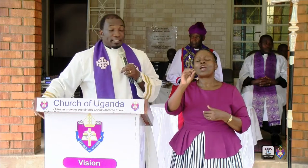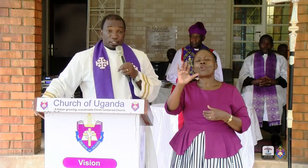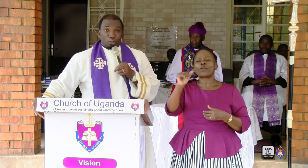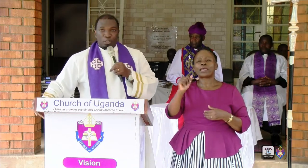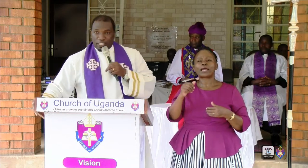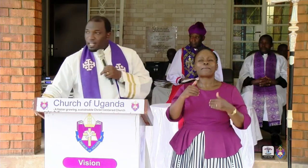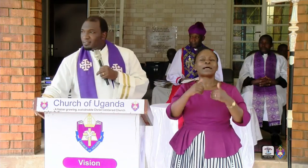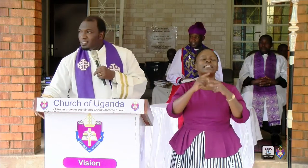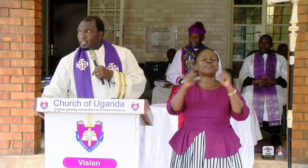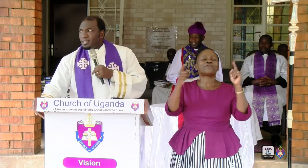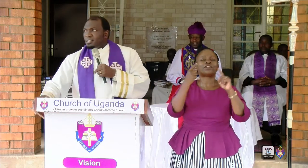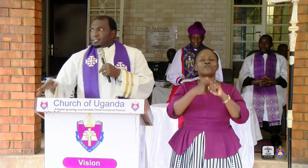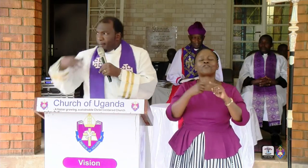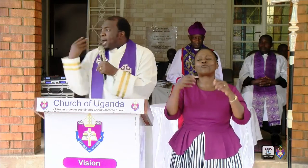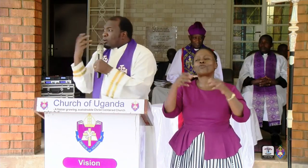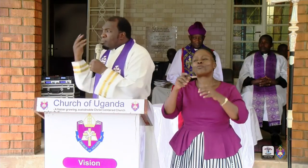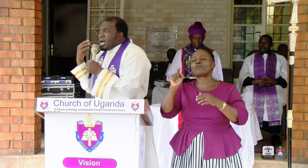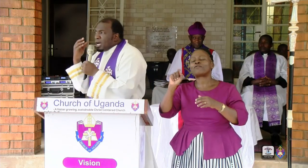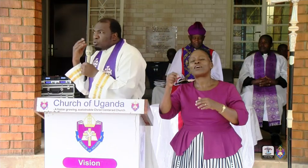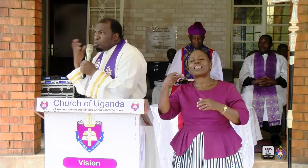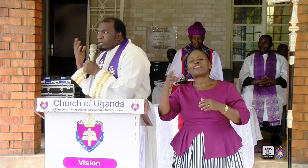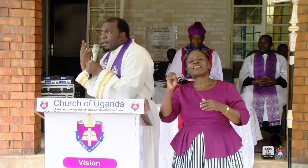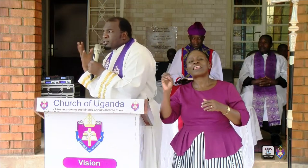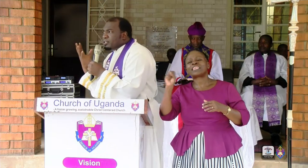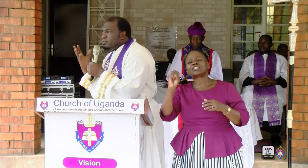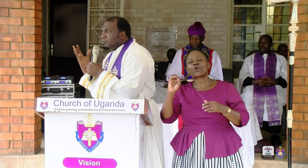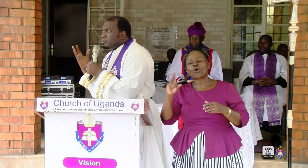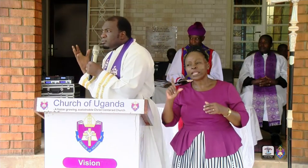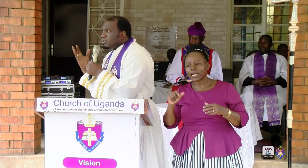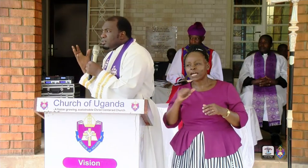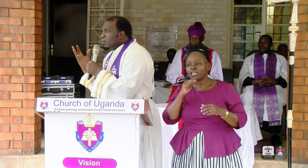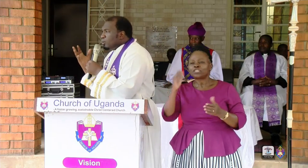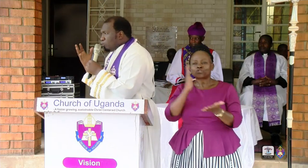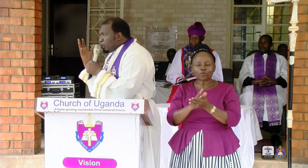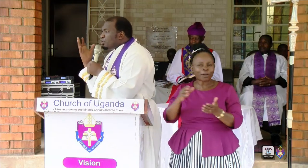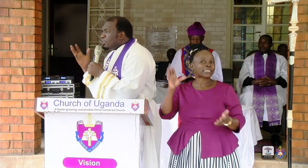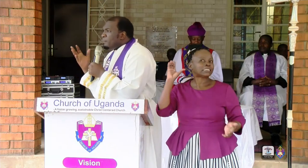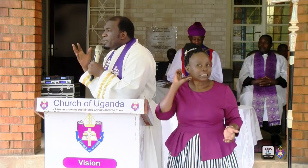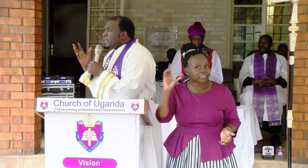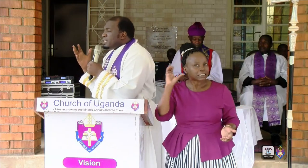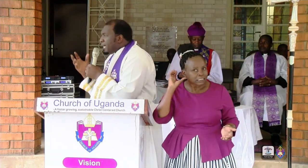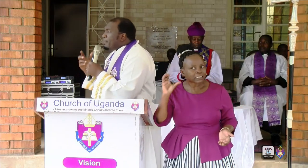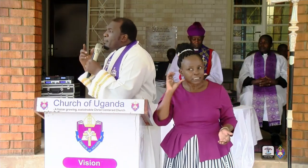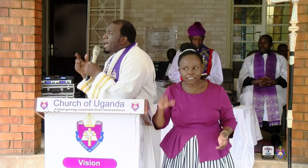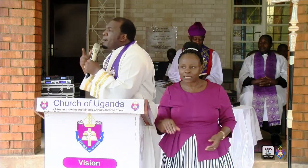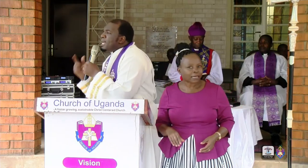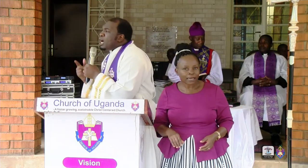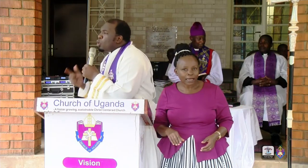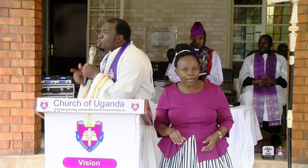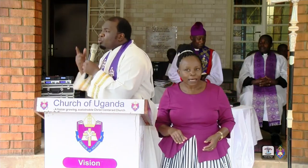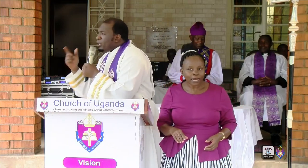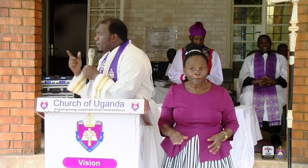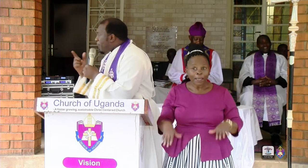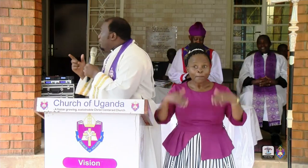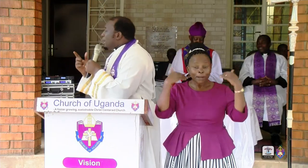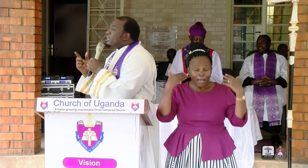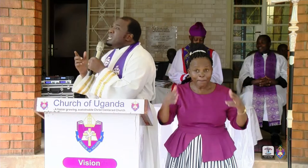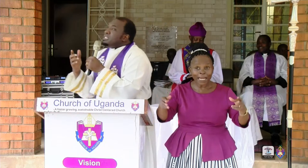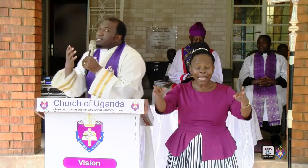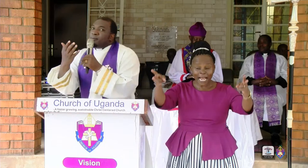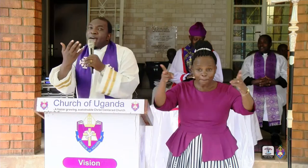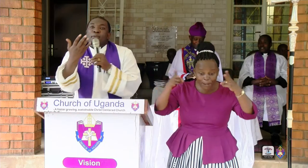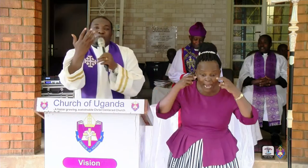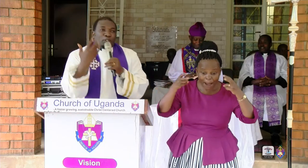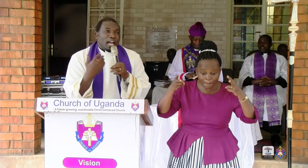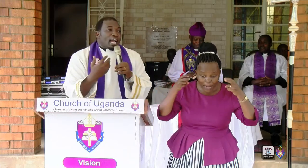kube Sesolonika tebaakomanga kukuwulira buki wulizi naye bwe baamalanga okuwulira Bayibuli egambye